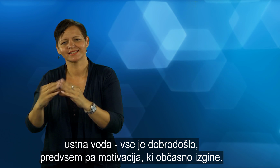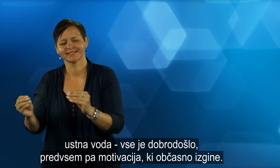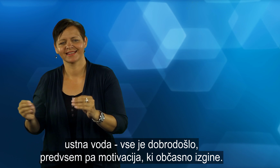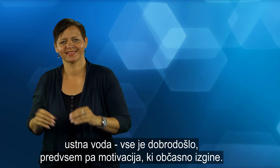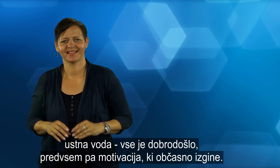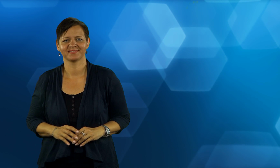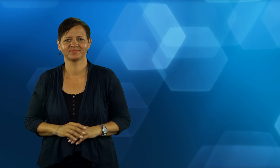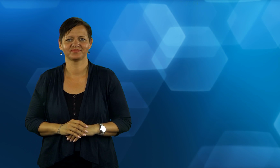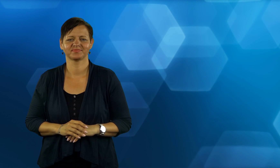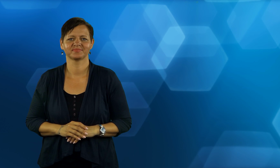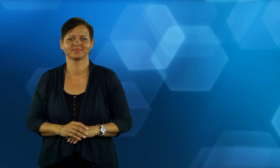izgine.